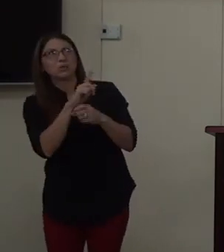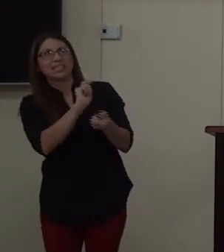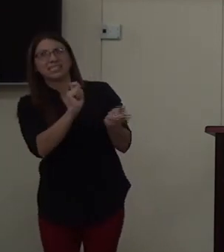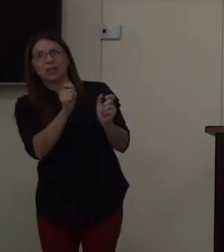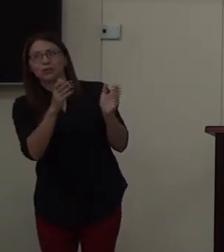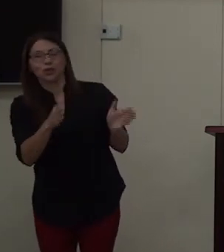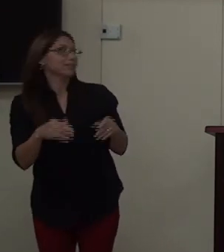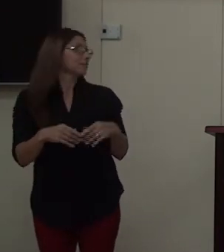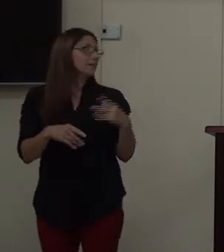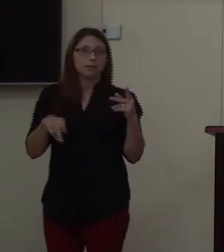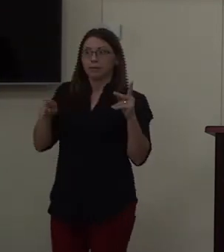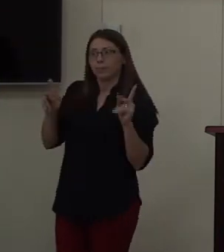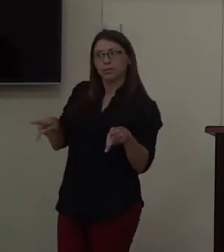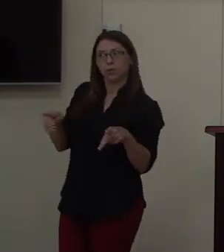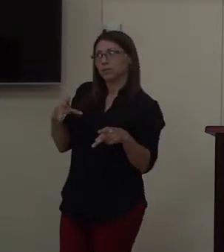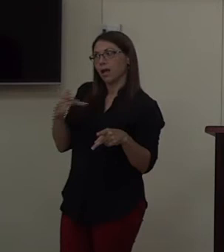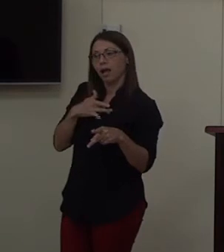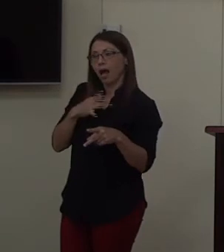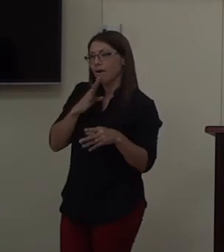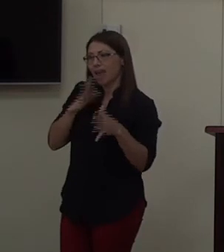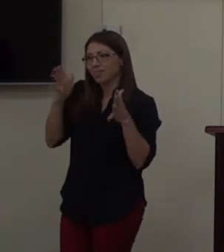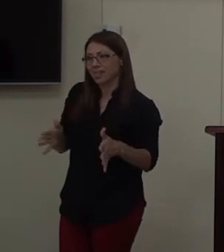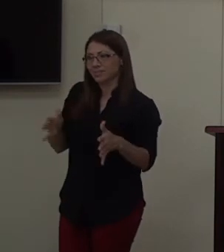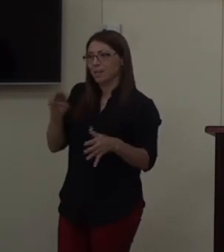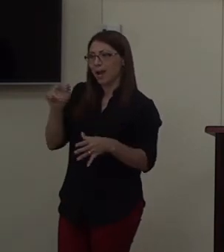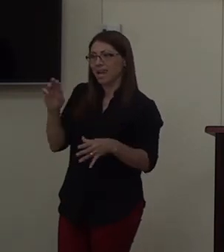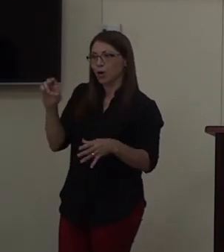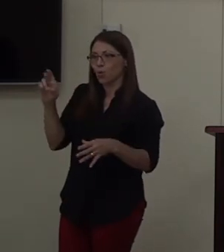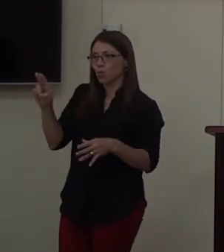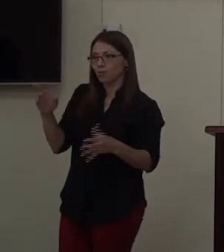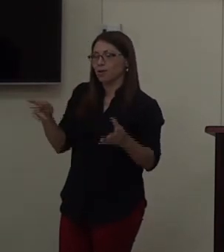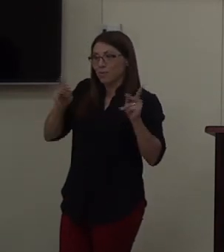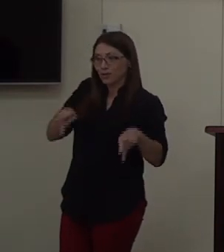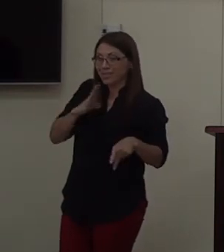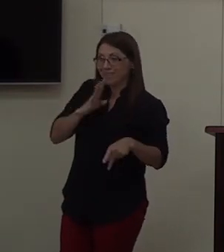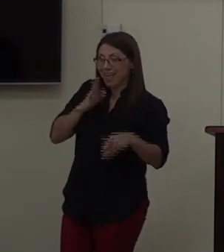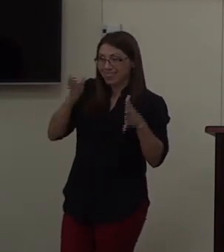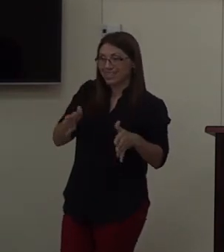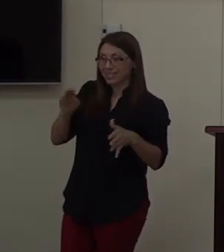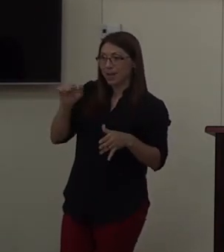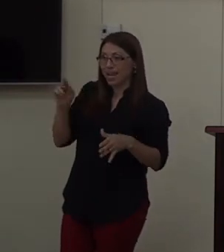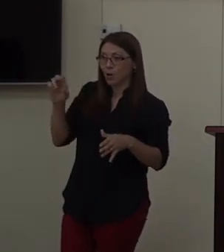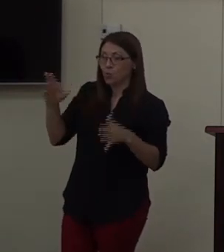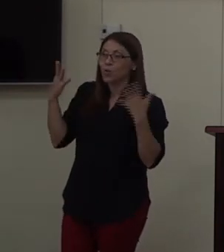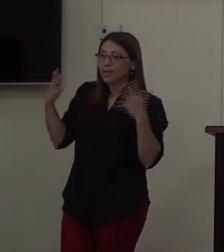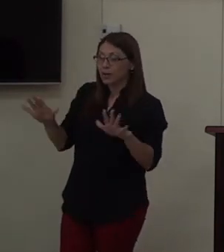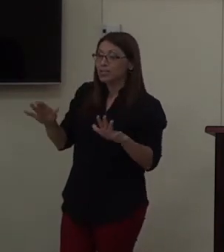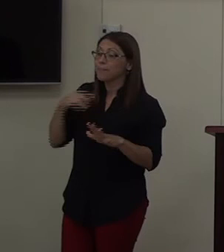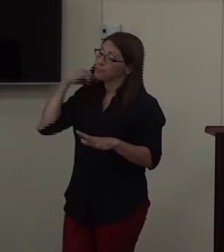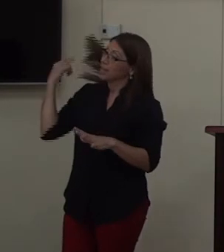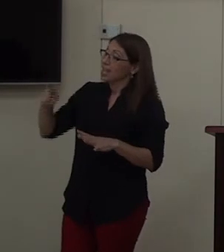Hablantes de maleco. Ciertamente. Son hablantes de maleco. Pero hablantes de maleco, que esto lo discutimos mucho con Ali, ¿verdad? O hablantes de esta